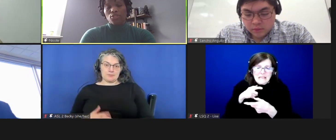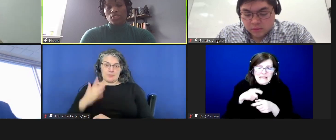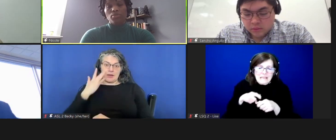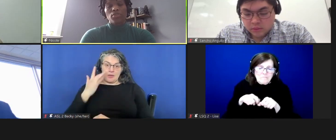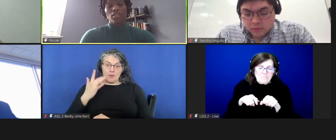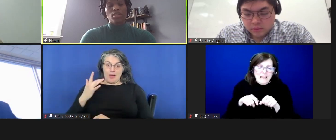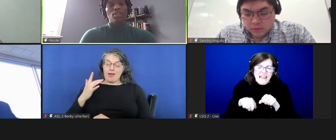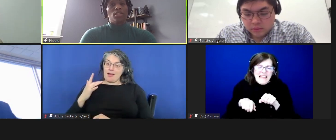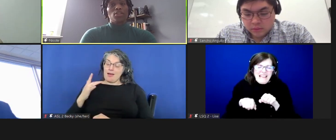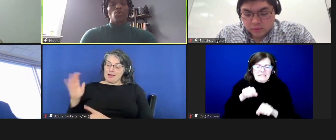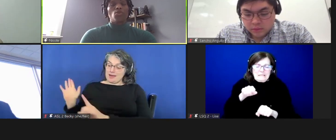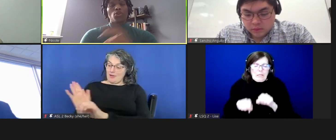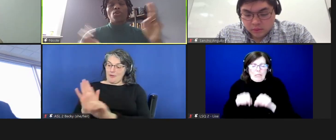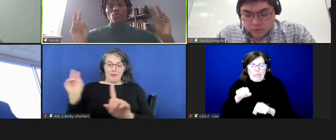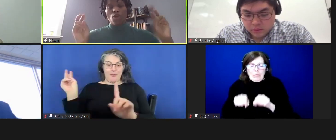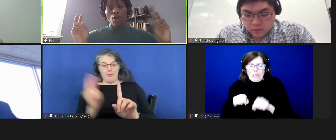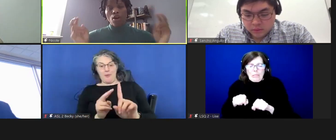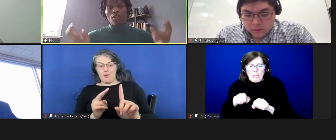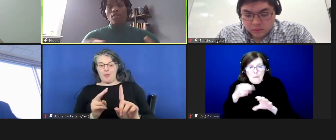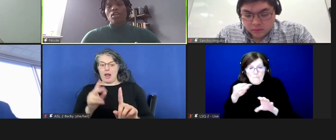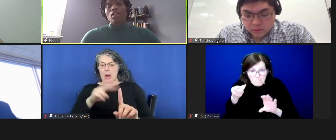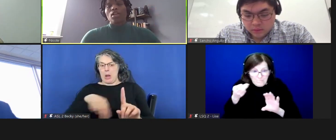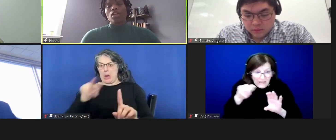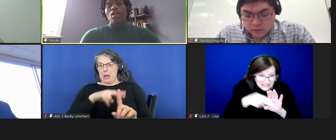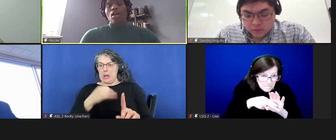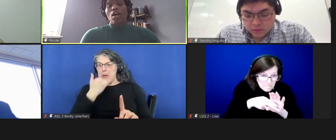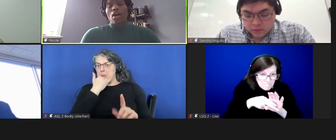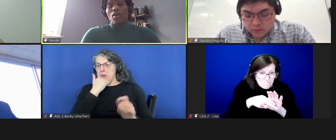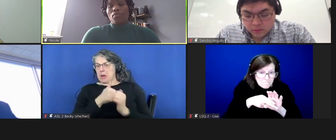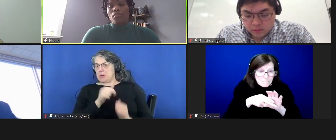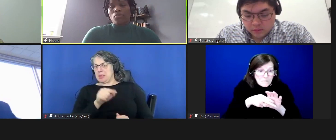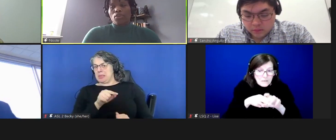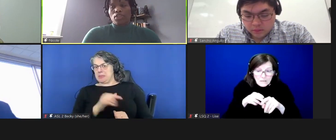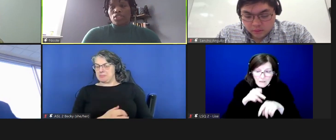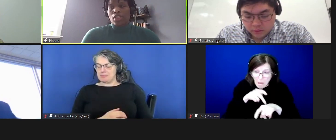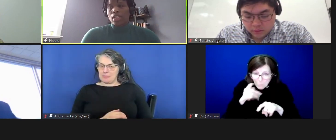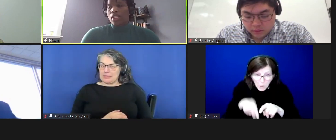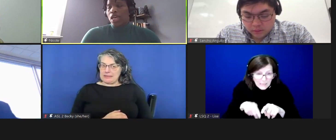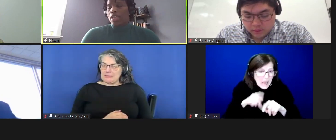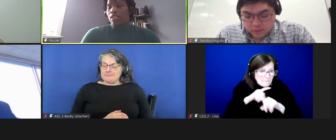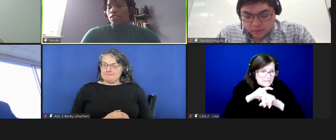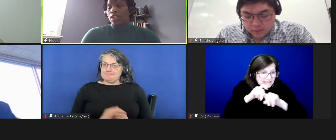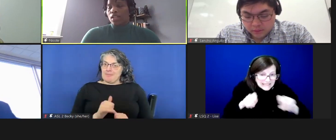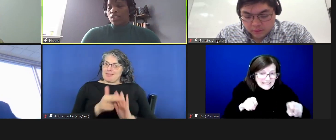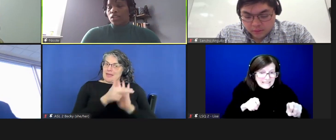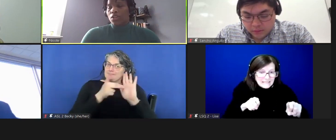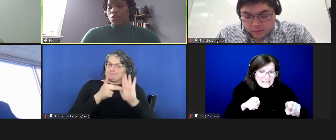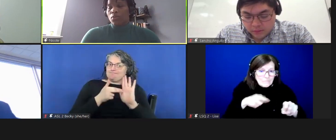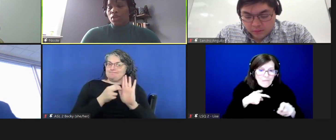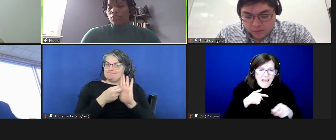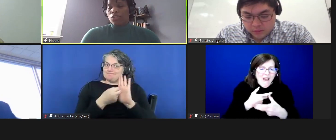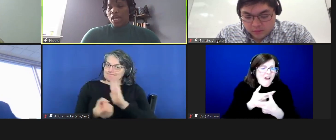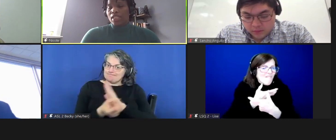qu'on ne veut pas que les gens jettent sur vous le regard que l'on jette